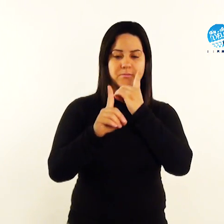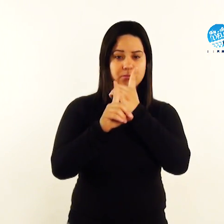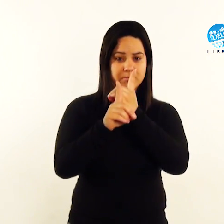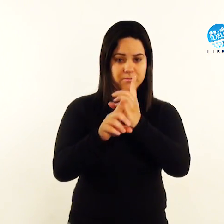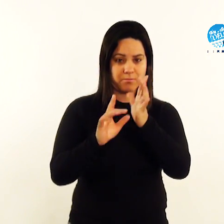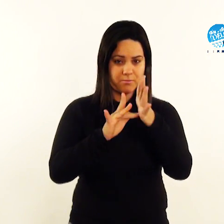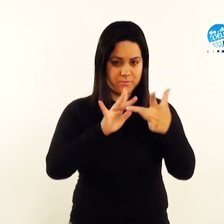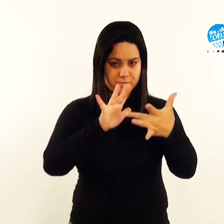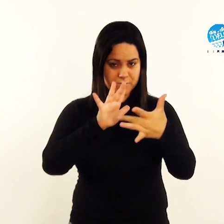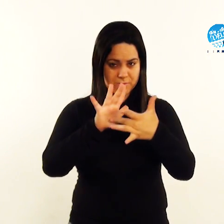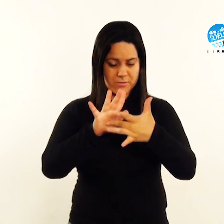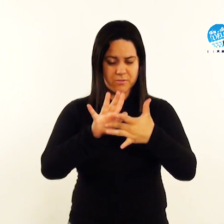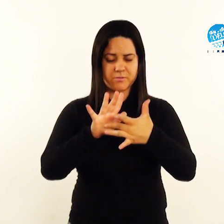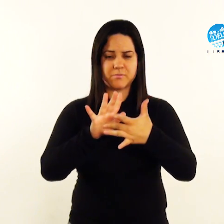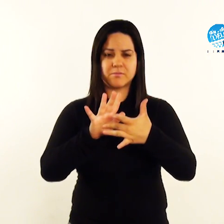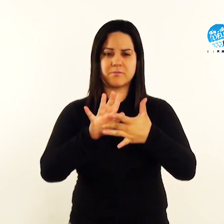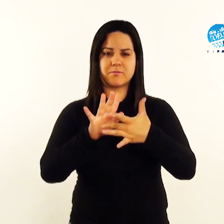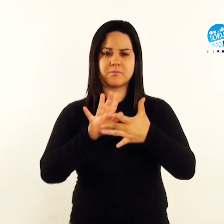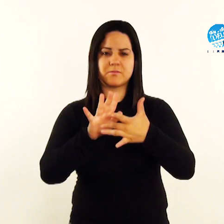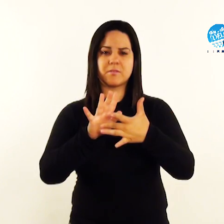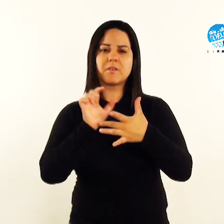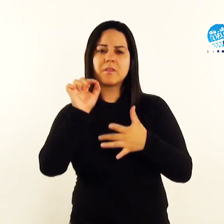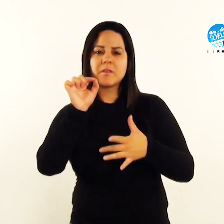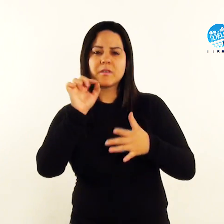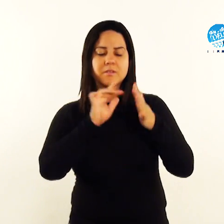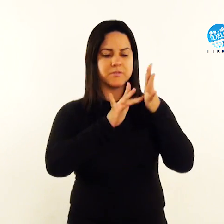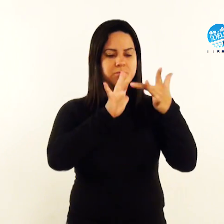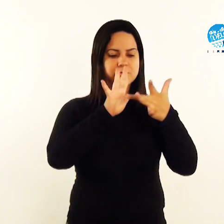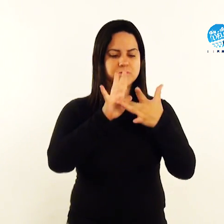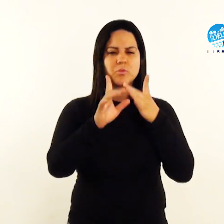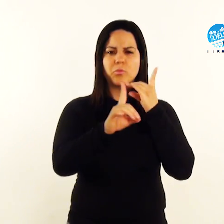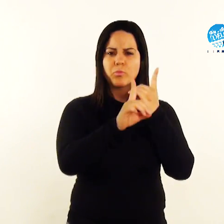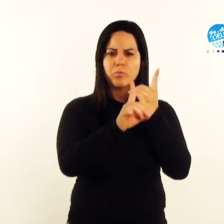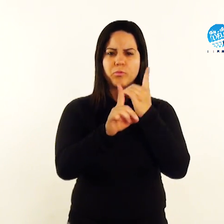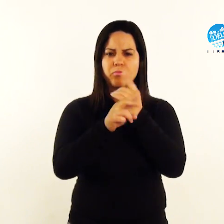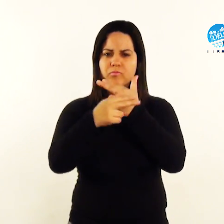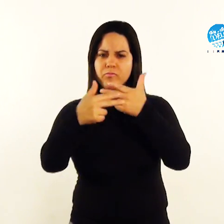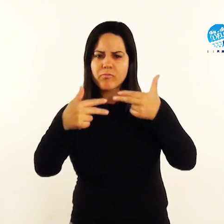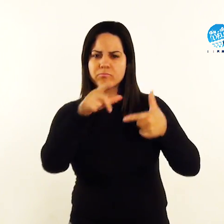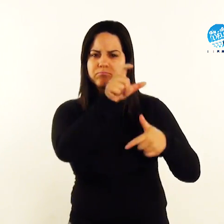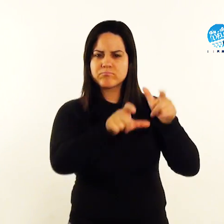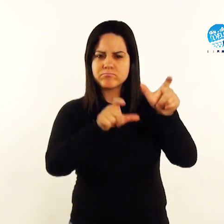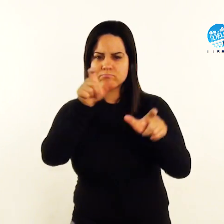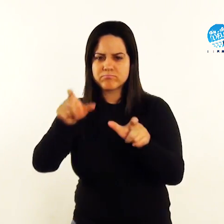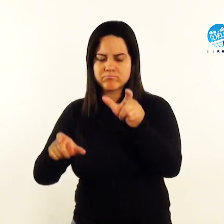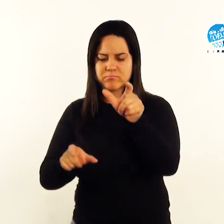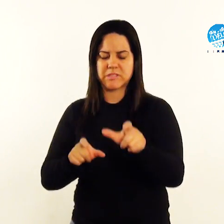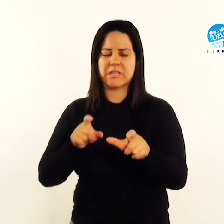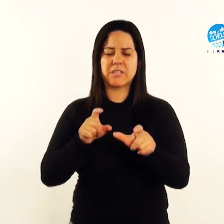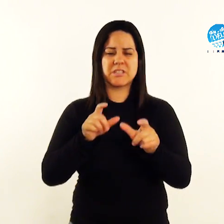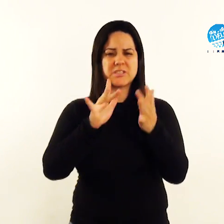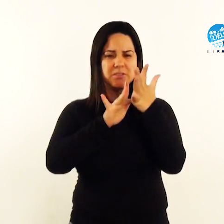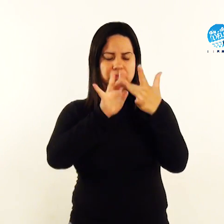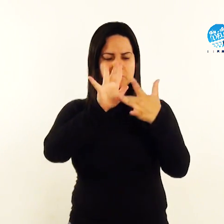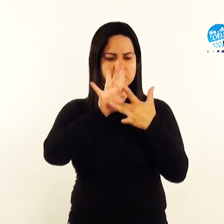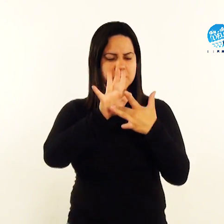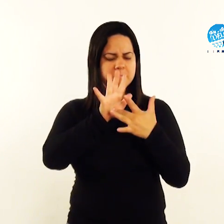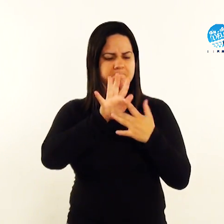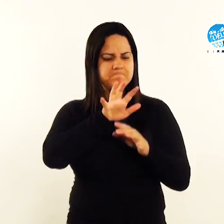Jesus. Jesus se encontrando com pessoas. Jesus nesses encontros marcando a vida dessas pessoas com a